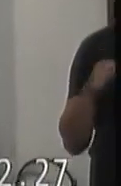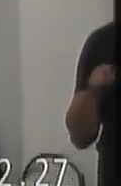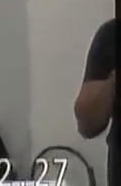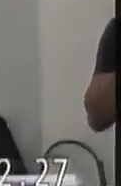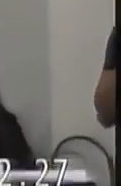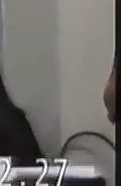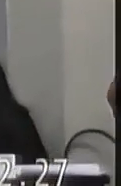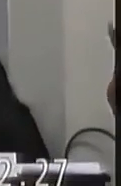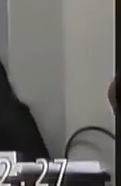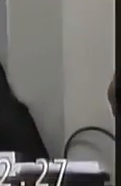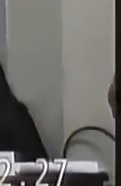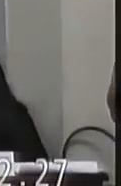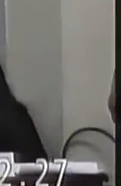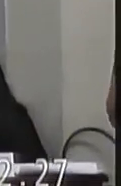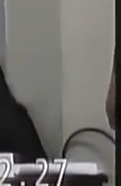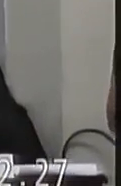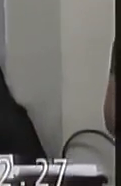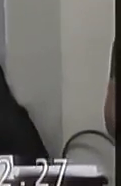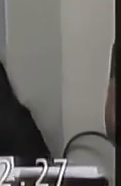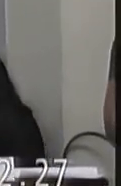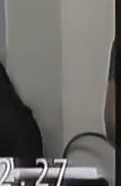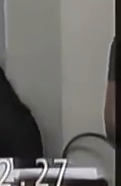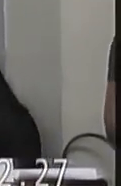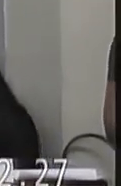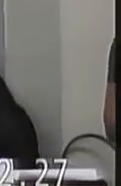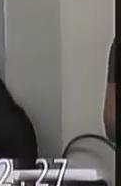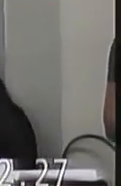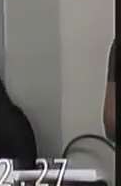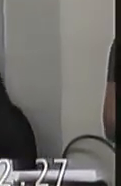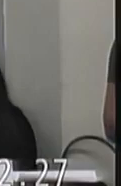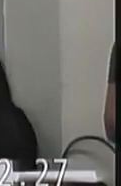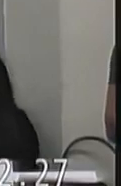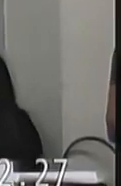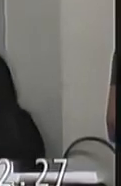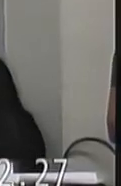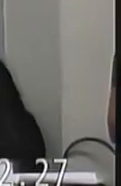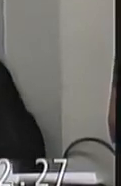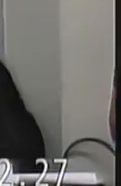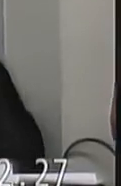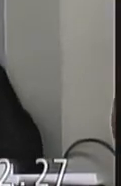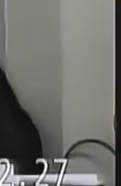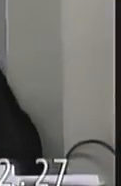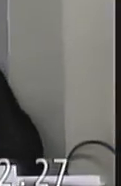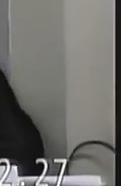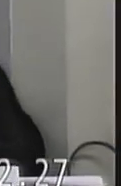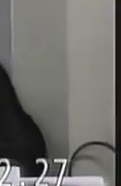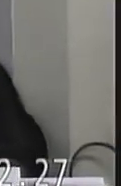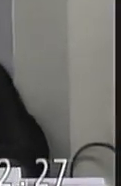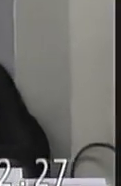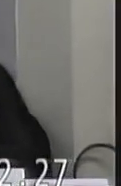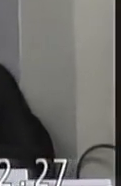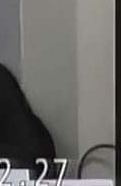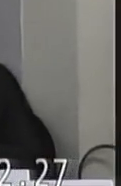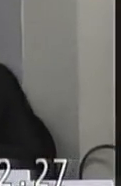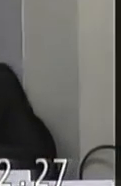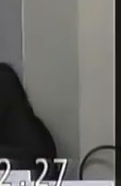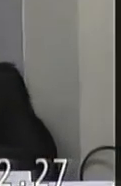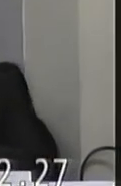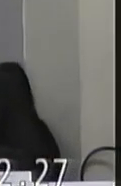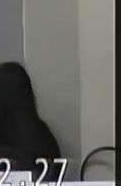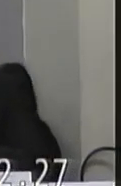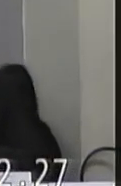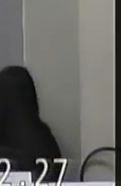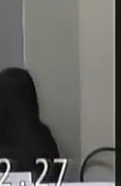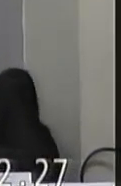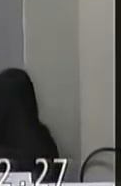nesse convite a comissão. É claro, Parou, entendeu? Tem que vir. Parou toda essa, que inclusive faz parte o nosso vereador